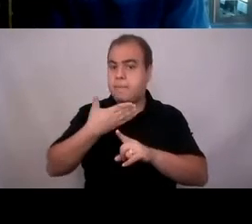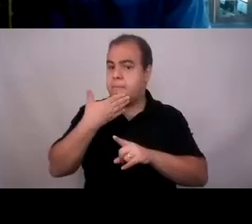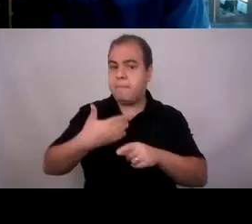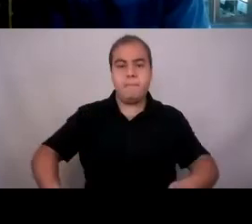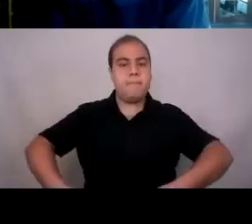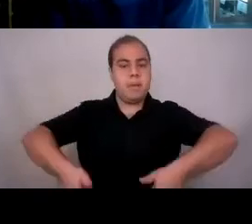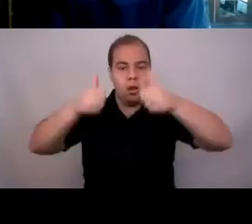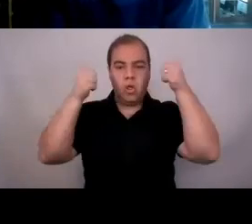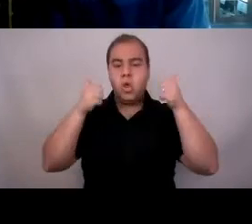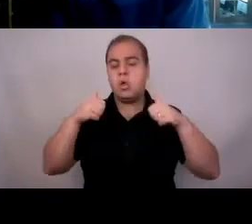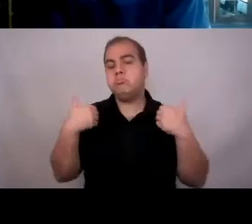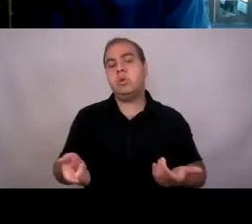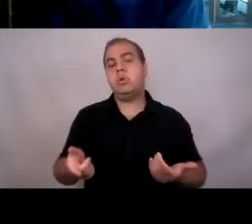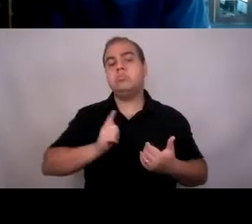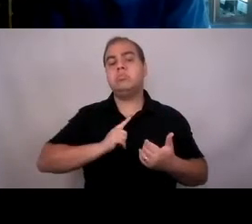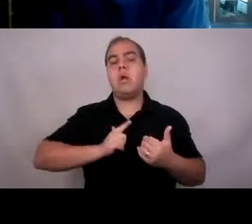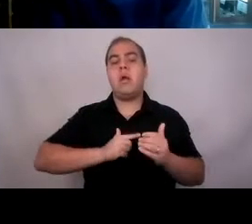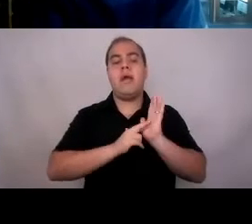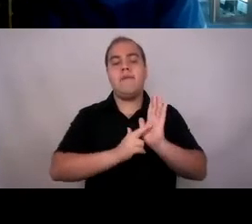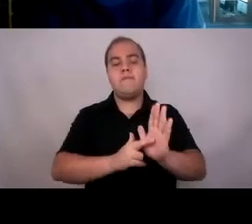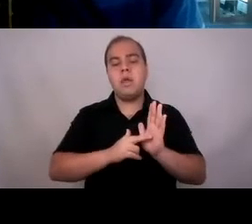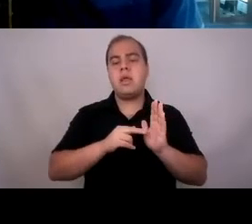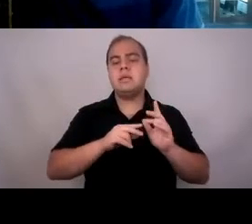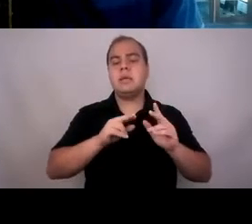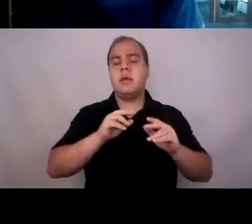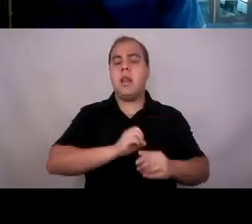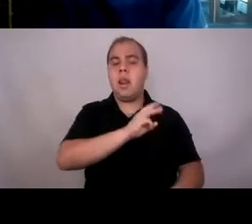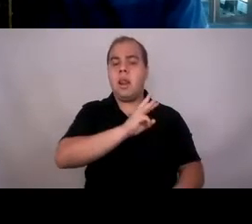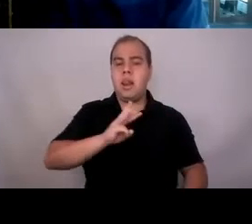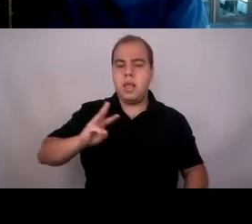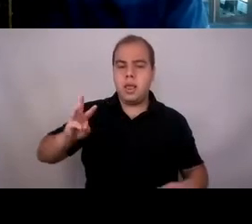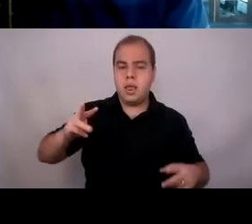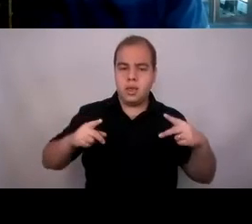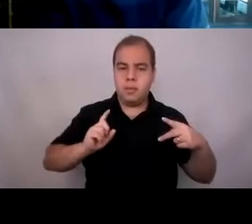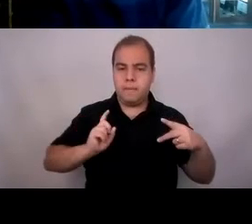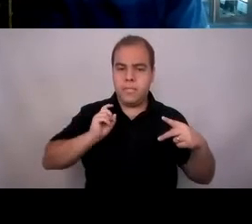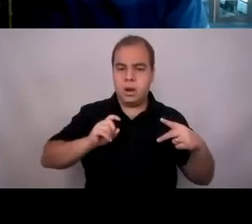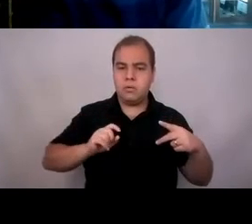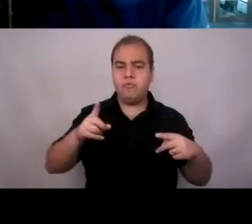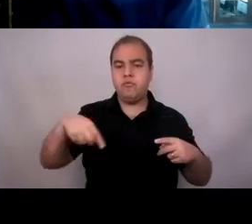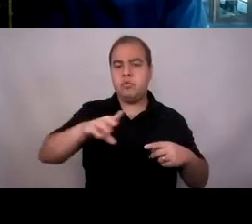Tá? Então, deixei algumas referências de links para vocês